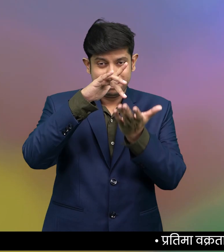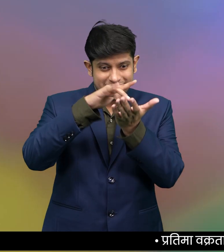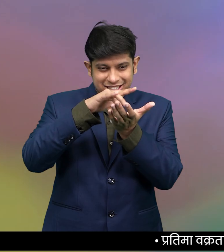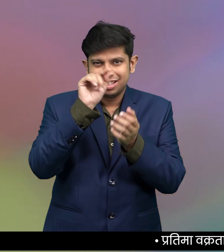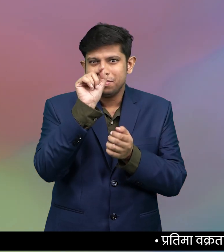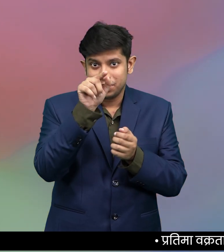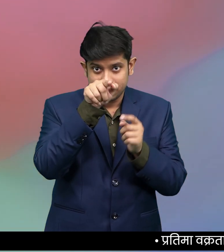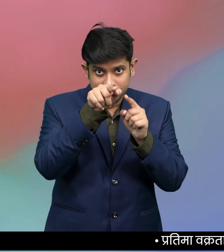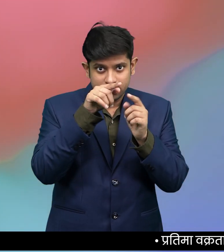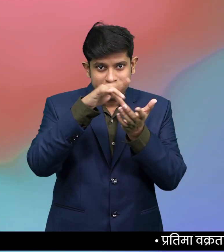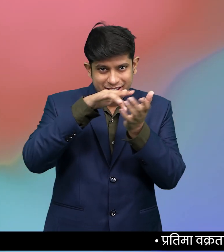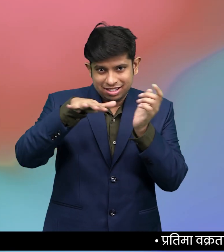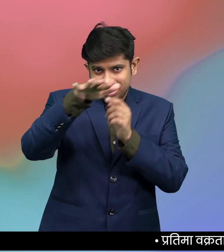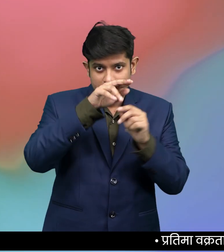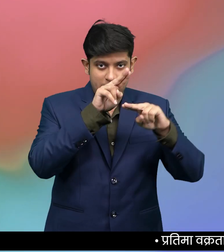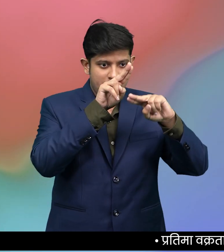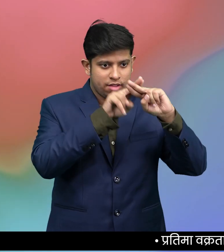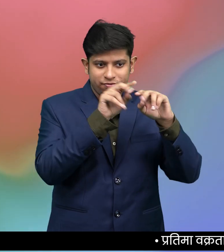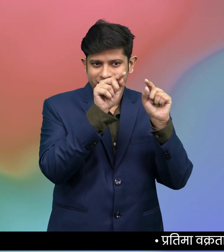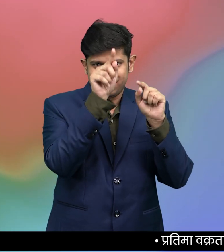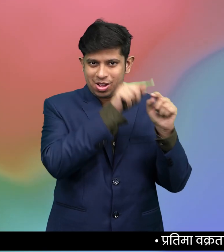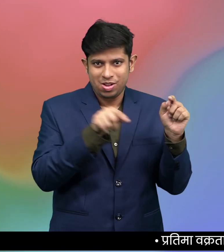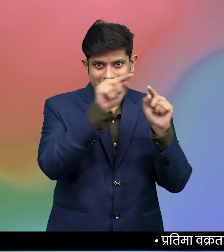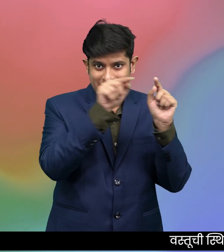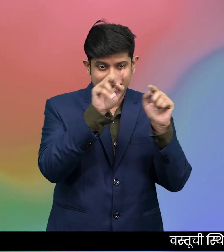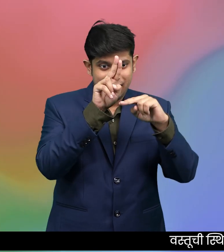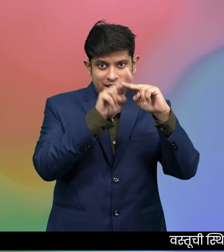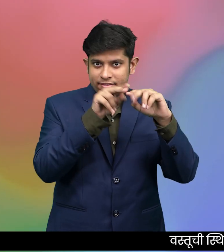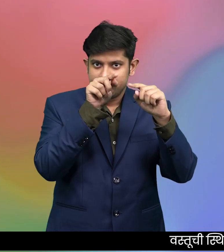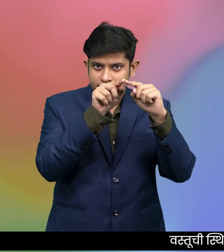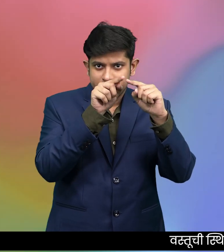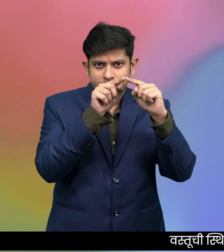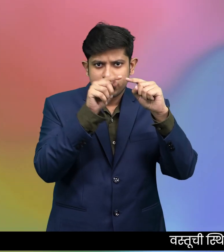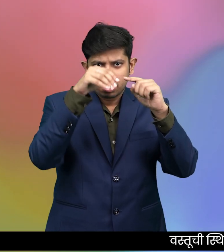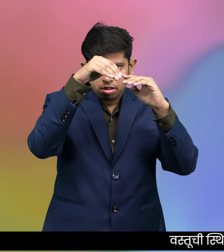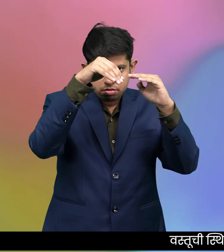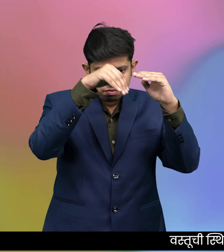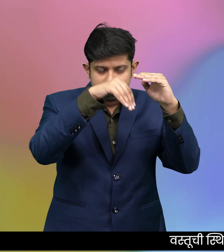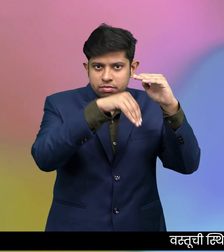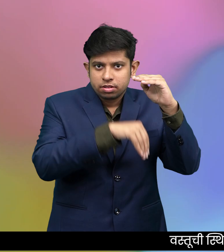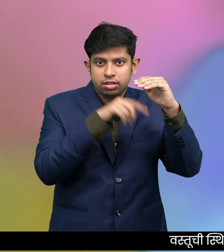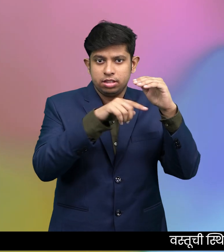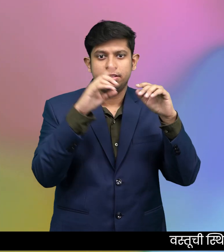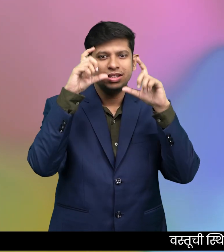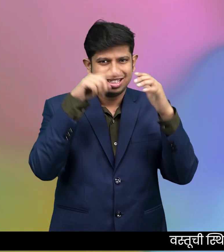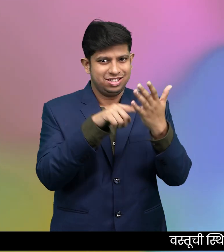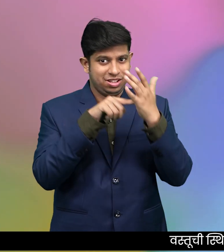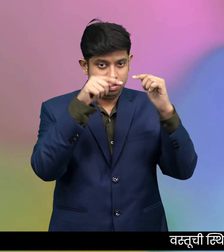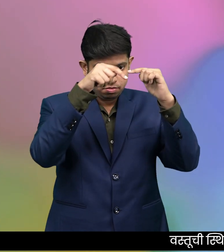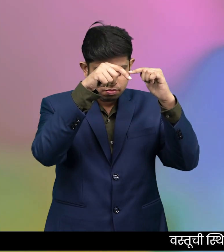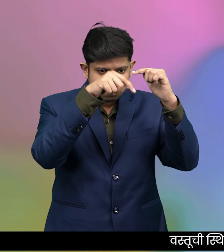When the प्रतिमा point is वक्रता located बिंदूच्या at the पलीकडे तयार principal होते. focus F, a वस्तूची highly स्थिती फोकस inflated बिंदूवर image is at created F,